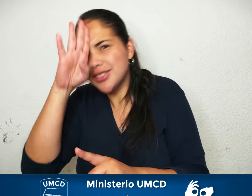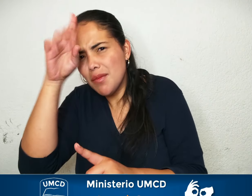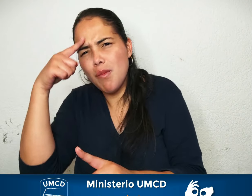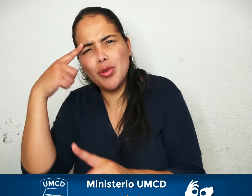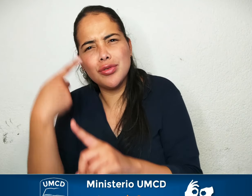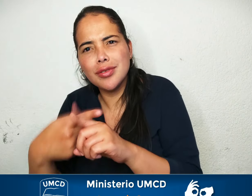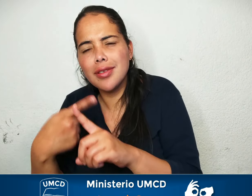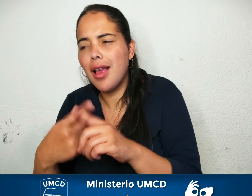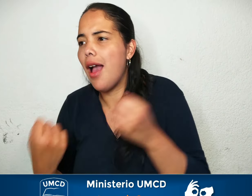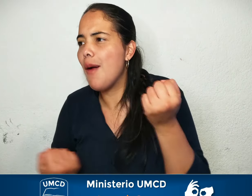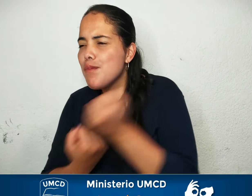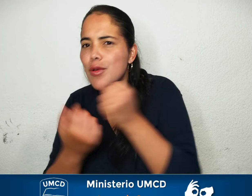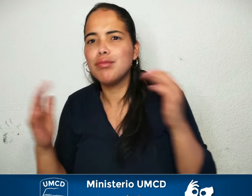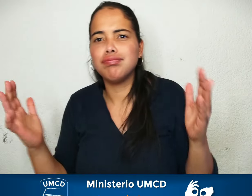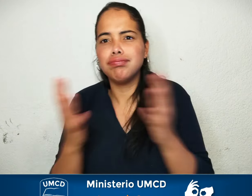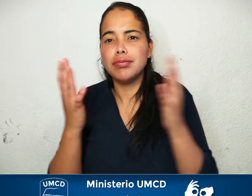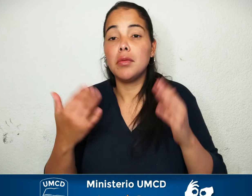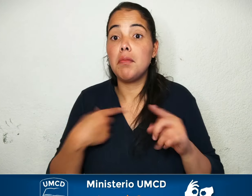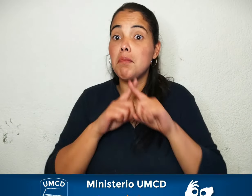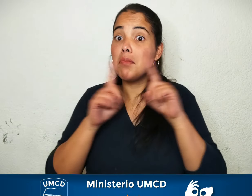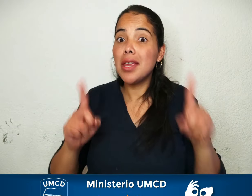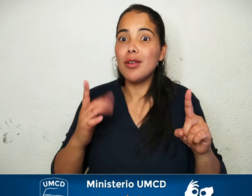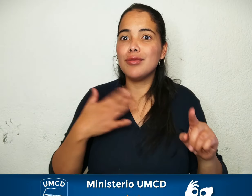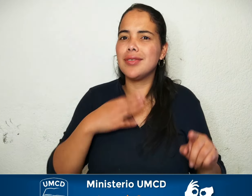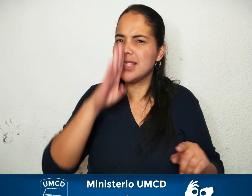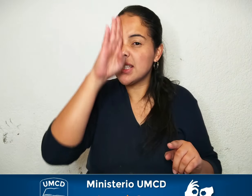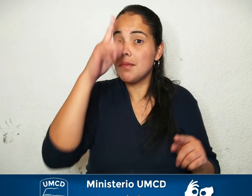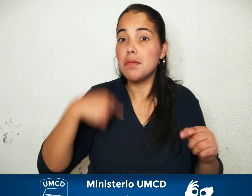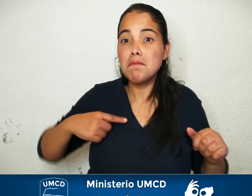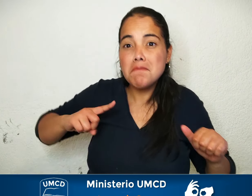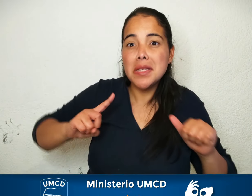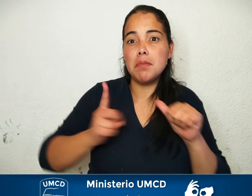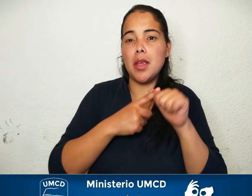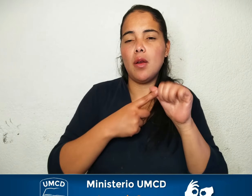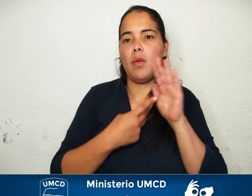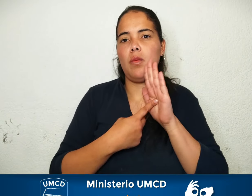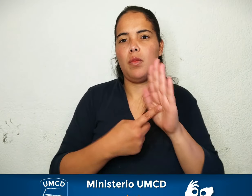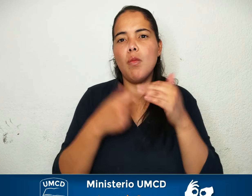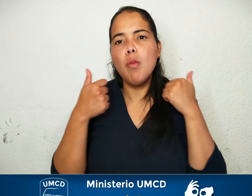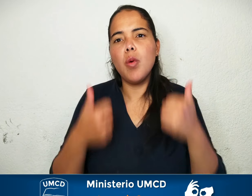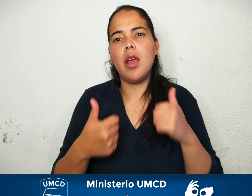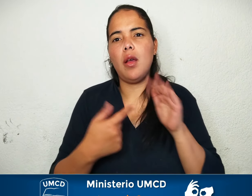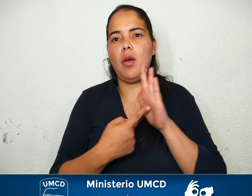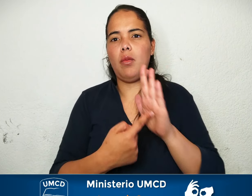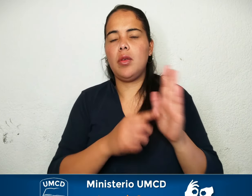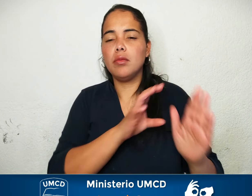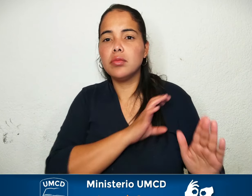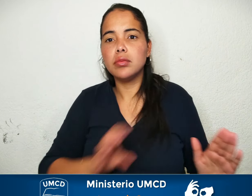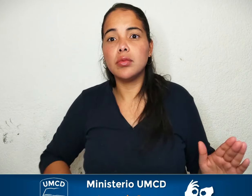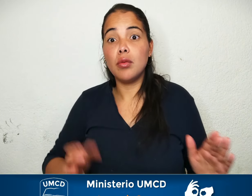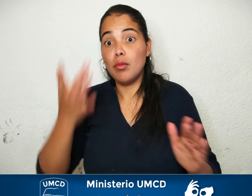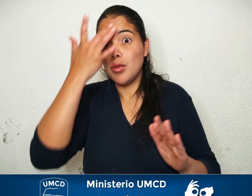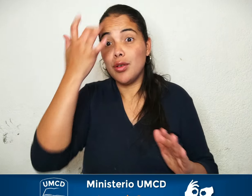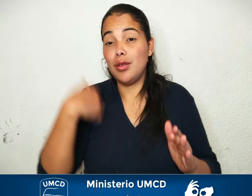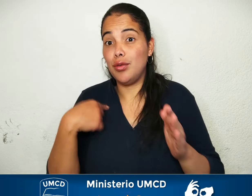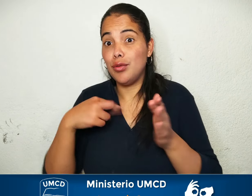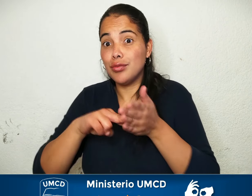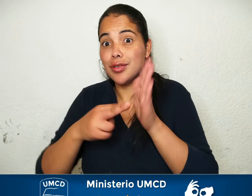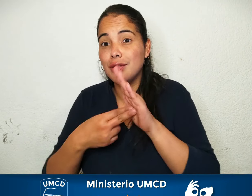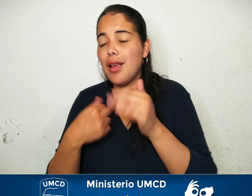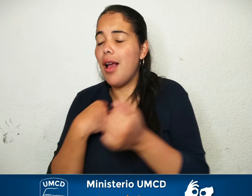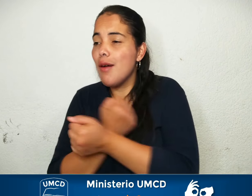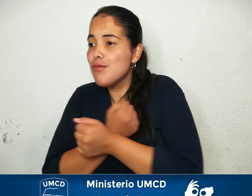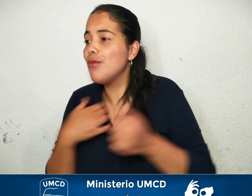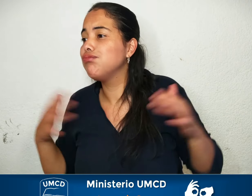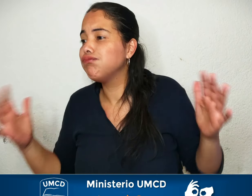su vida. Y por ende, mi comportamiento debe ir en función de quién está al frente. Porque si yo amo a mi